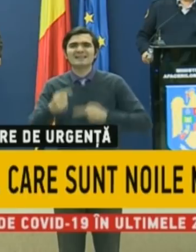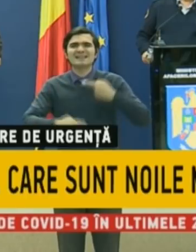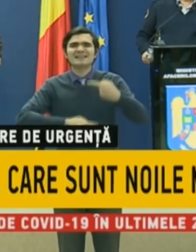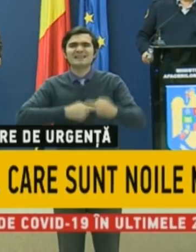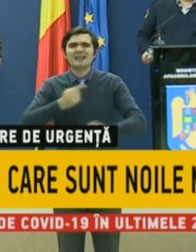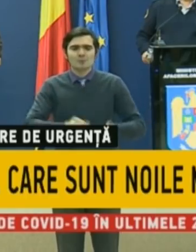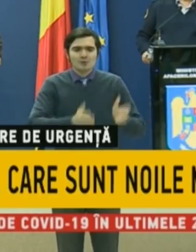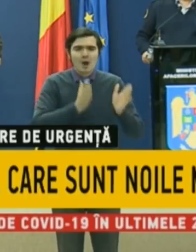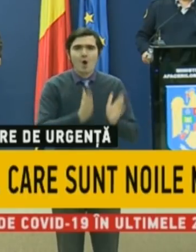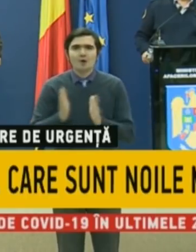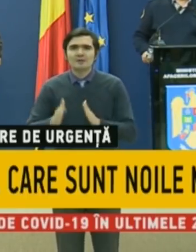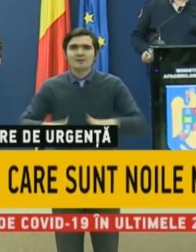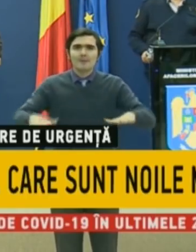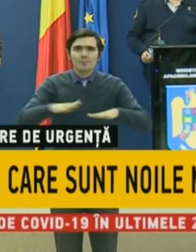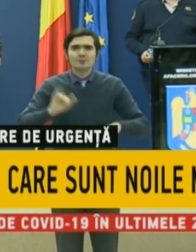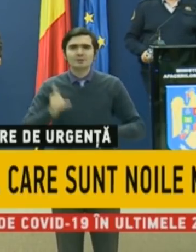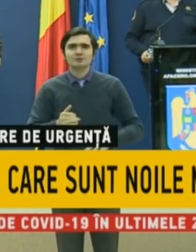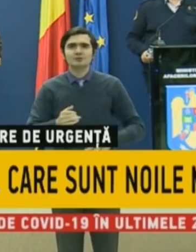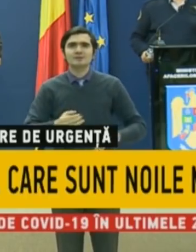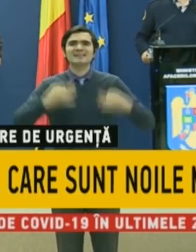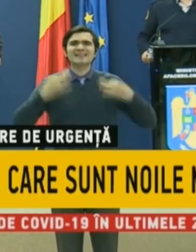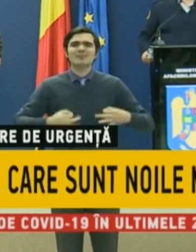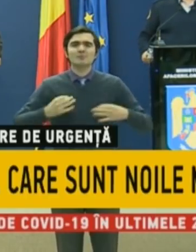publică și siguranță națională.